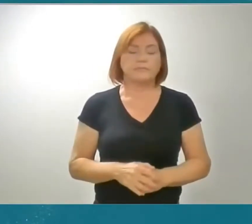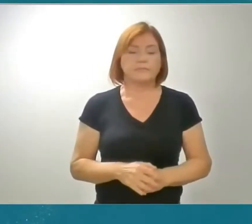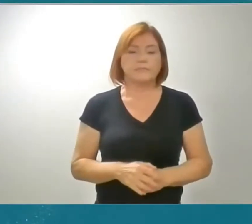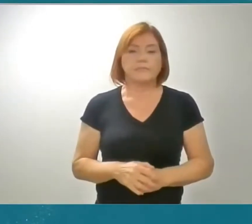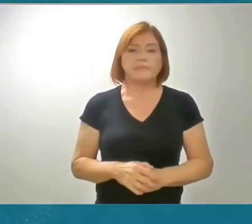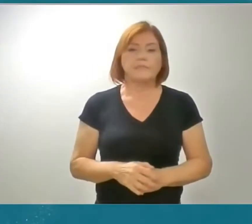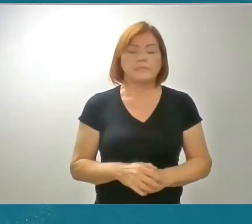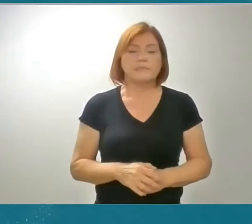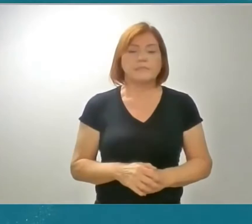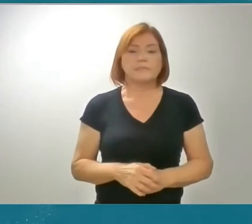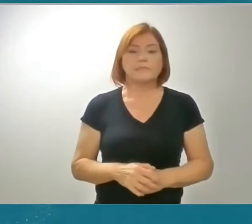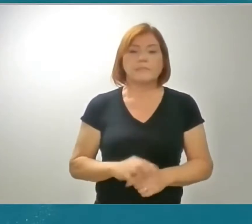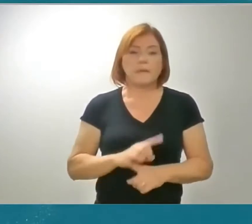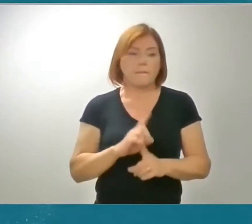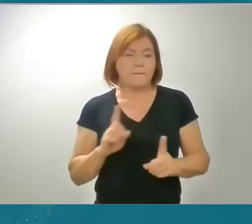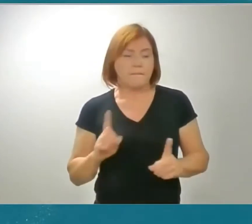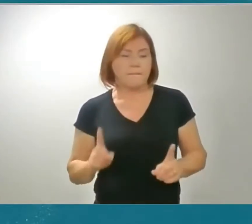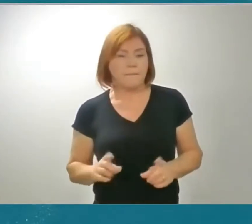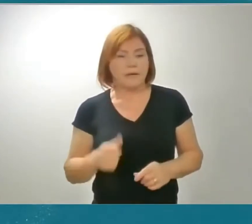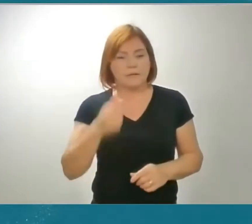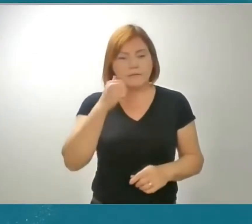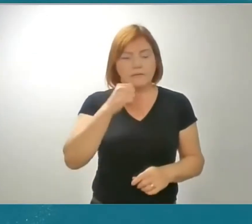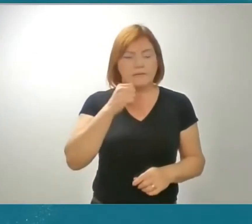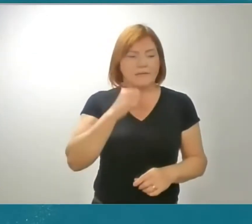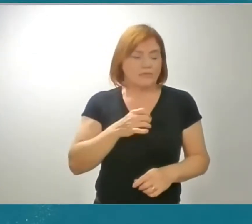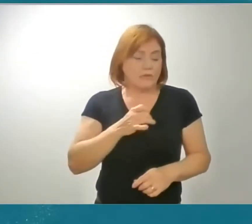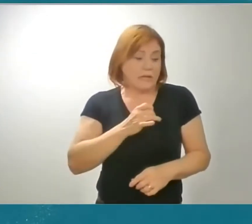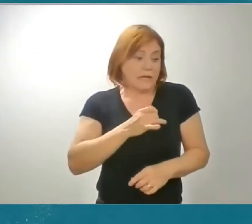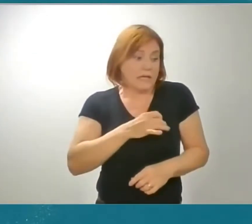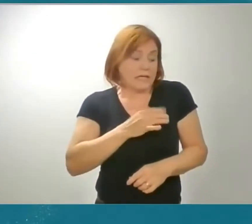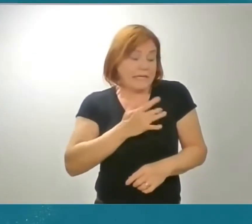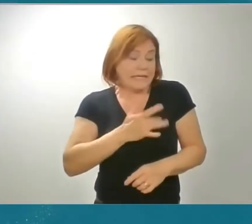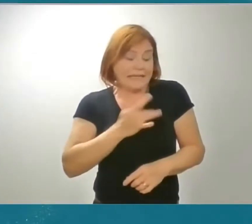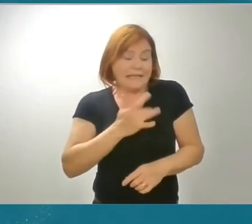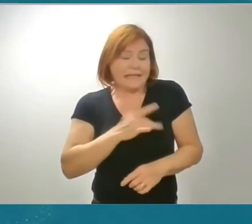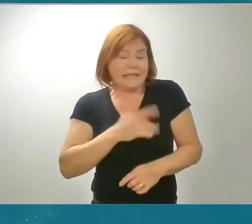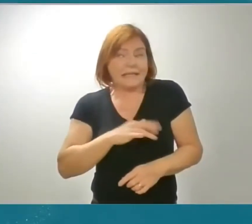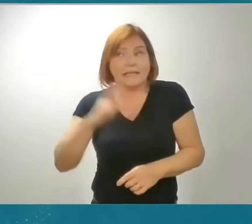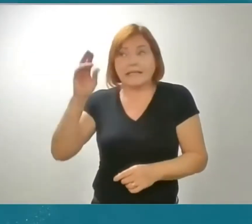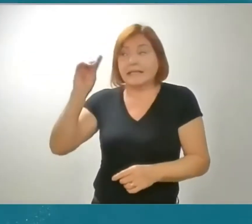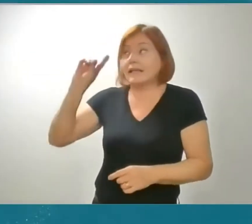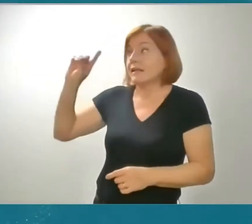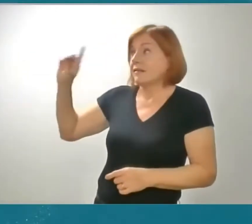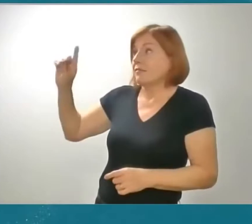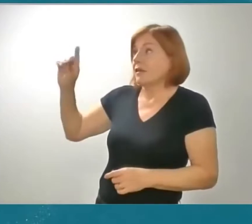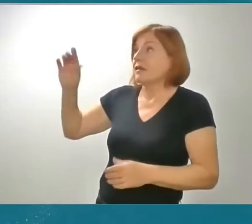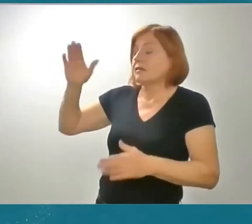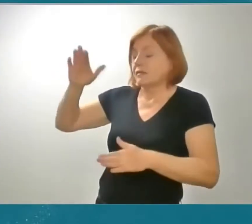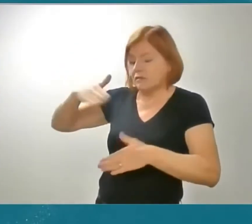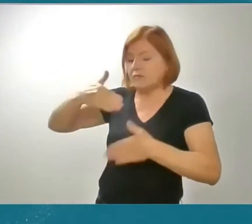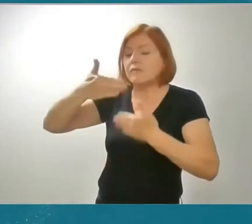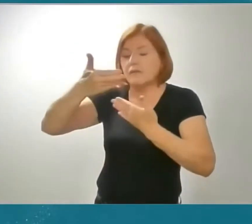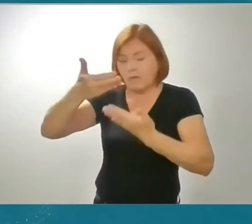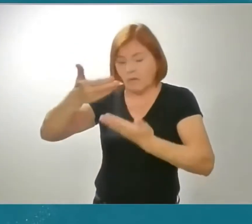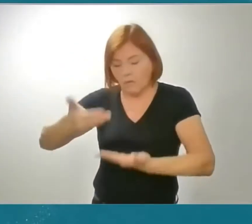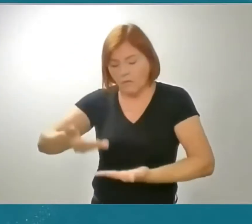otimista em relação ao futuro. Abre a boca com sabedoria e a sua língua sabe ensinar com bondade